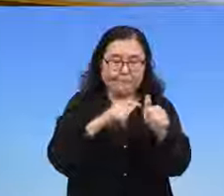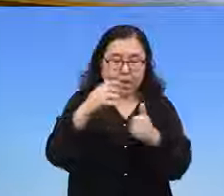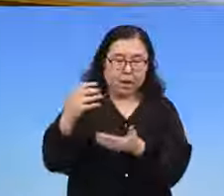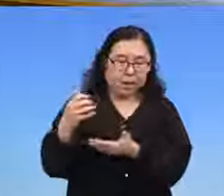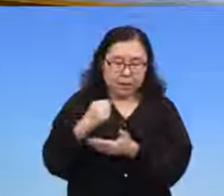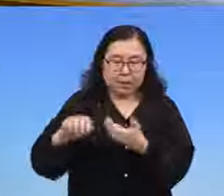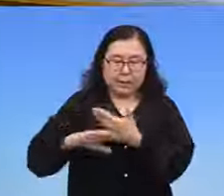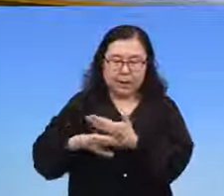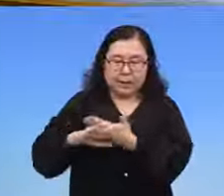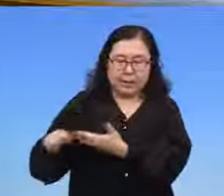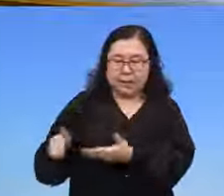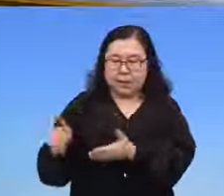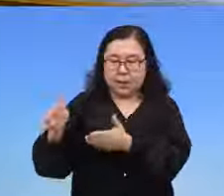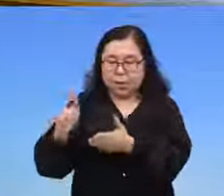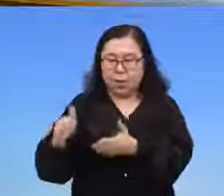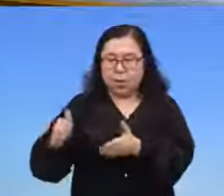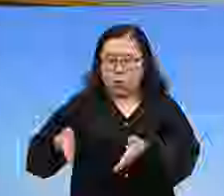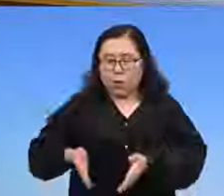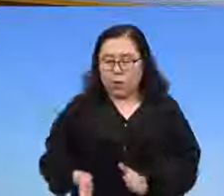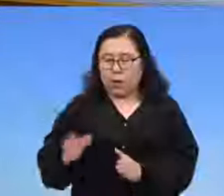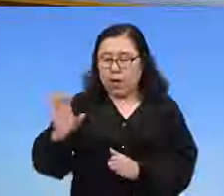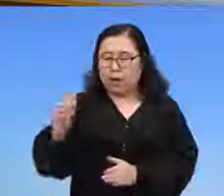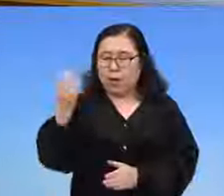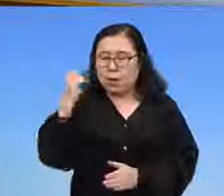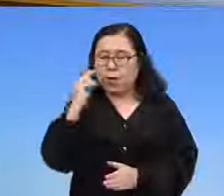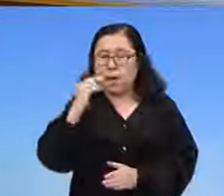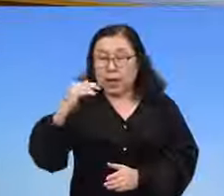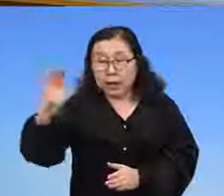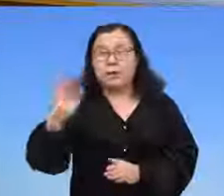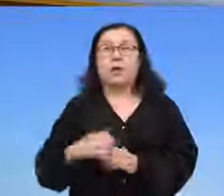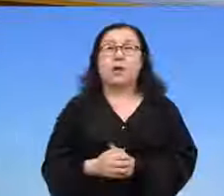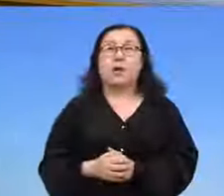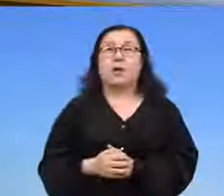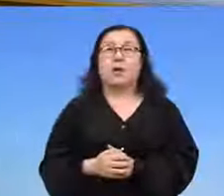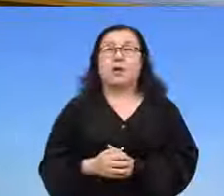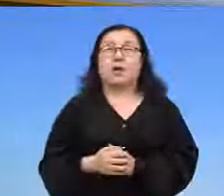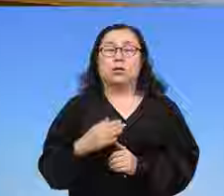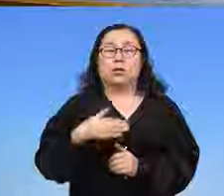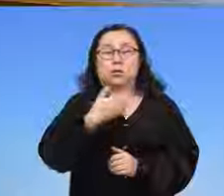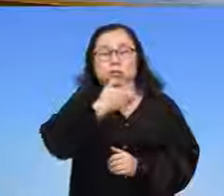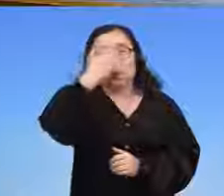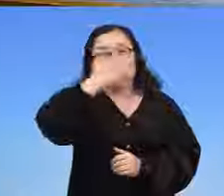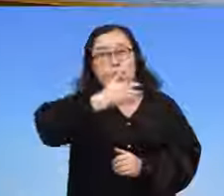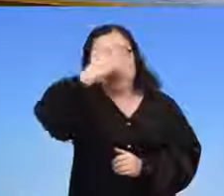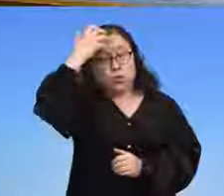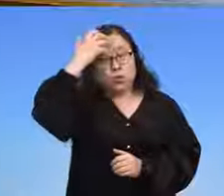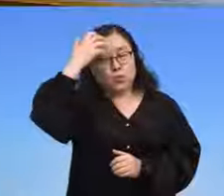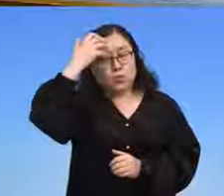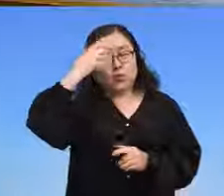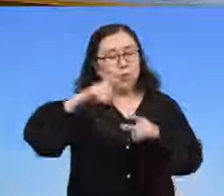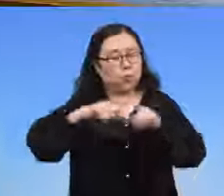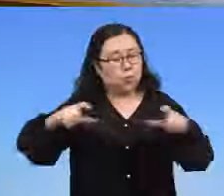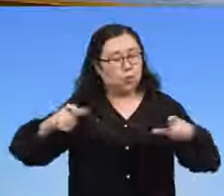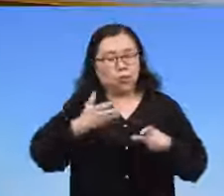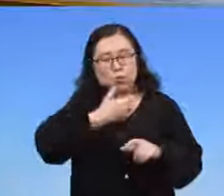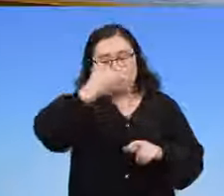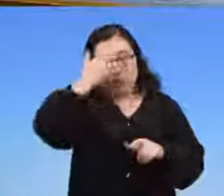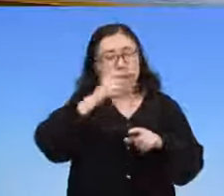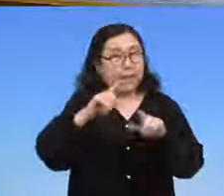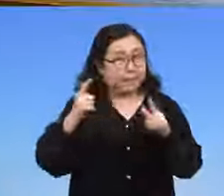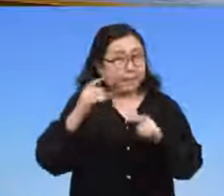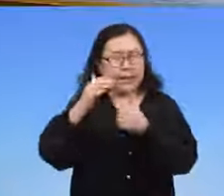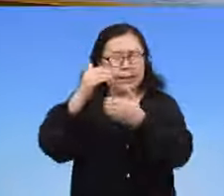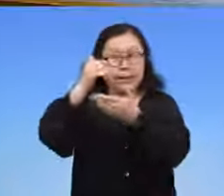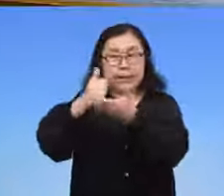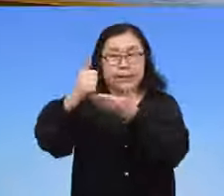다른 길로 고국에 돌아가니라. 여기 나오는 이 꿈이 그냥 우리가 매번 어제도 꾸고 그저께도 꾼 일반적인 꿈은 아니라고